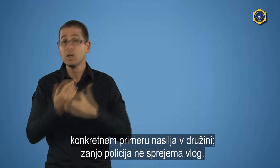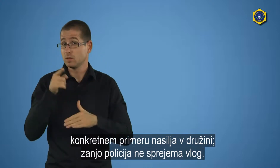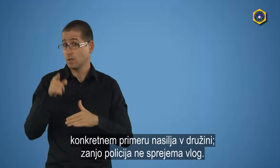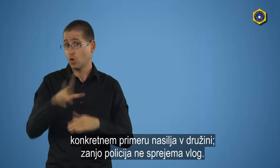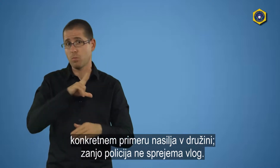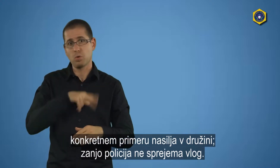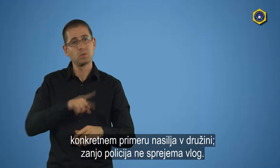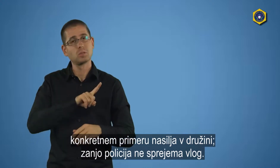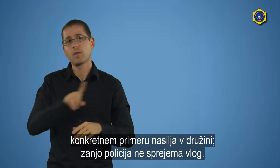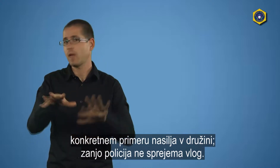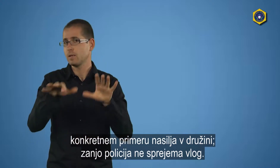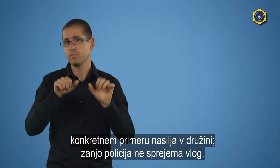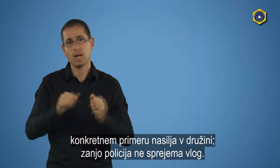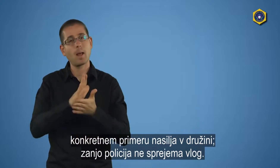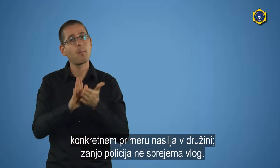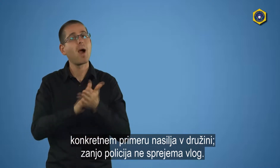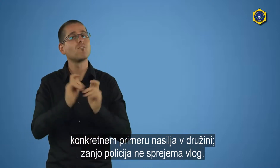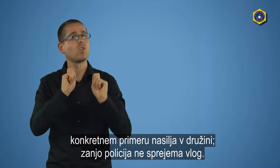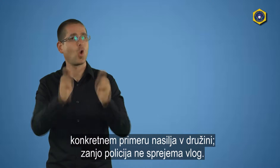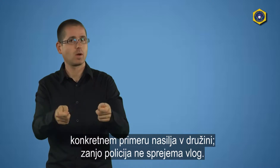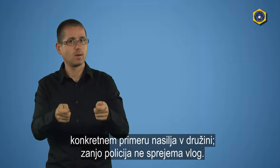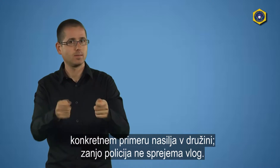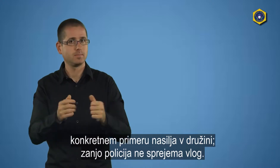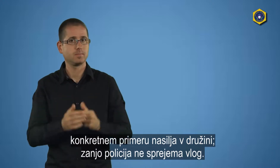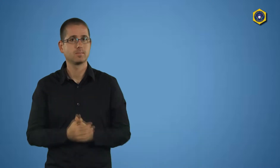Zanjo policija ne sprejema vlog.